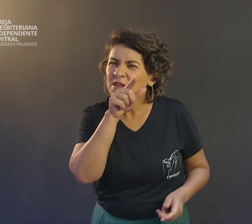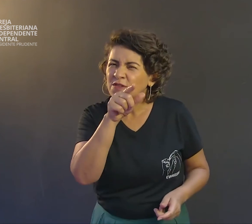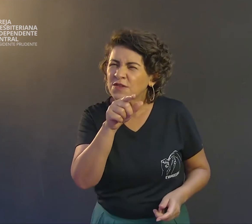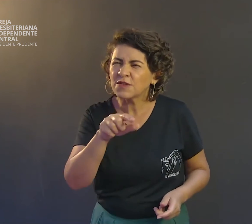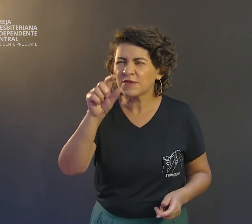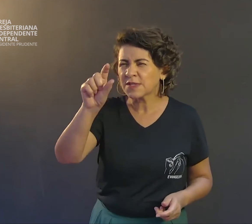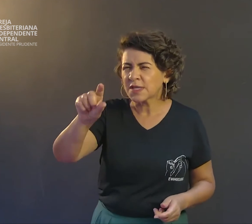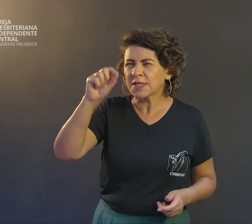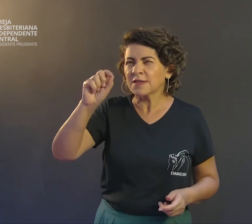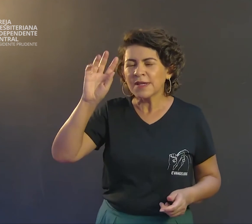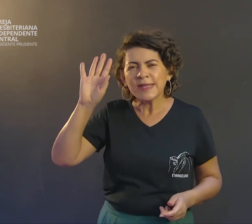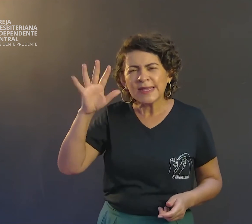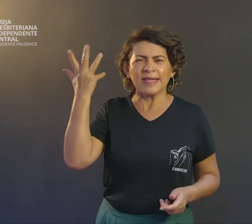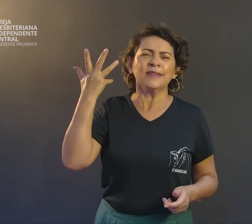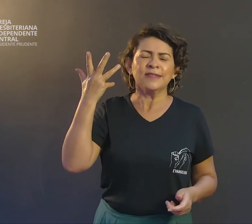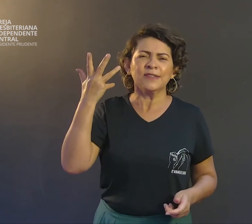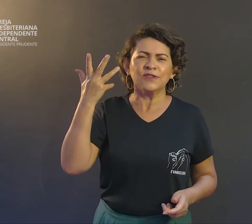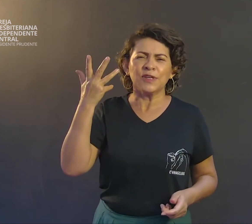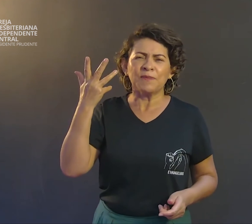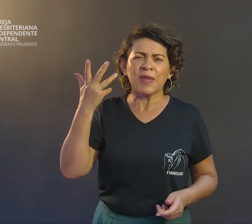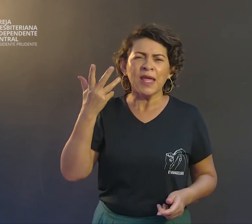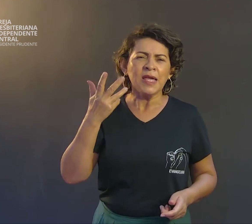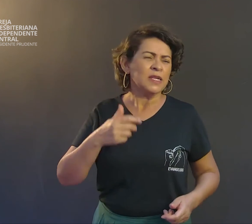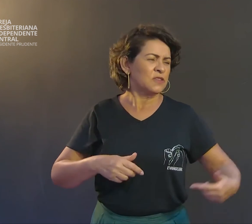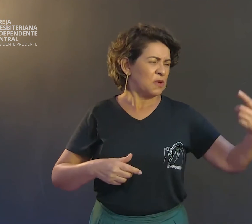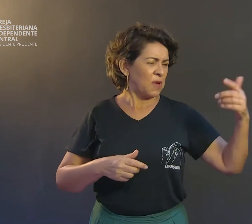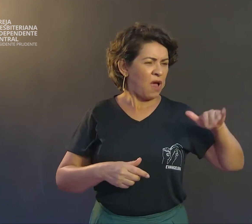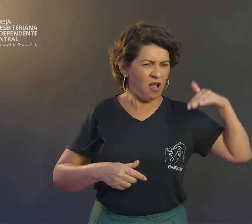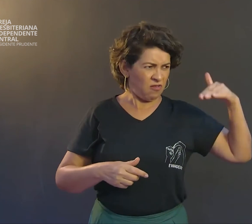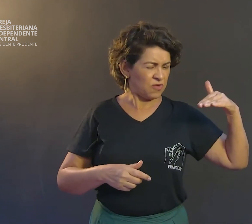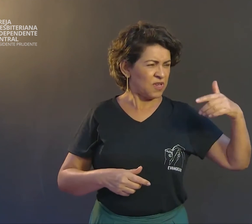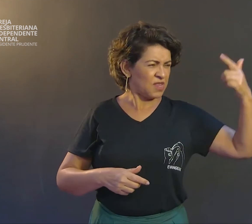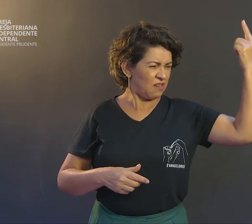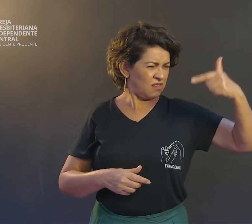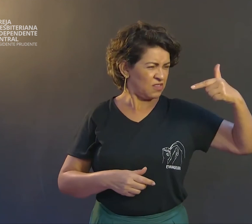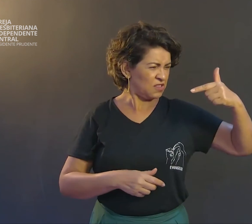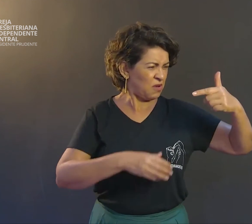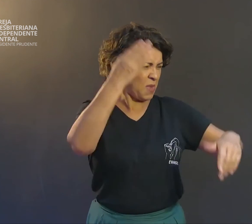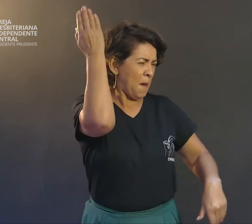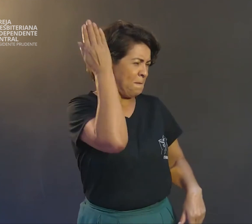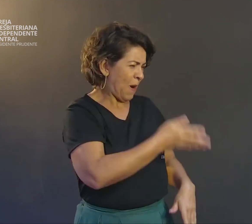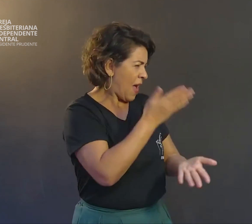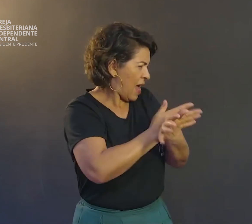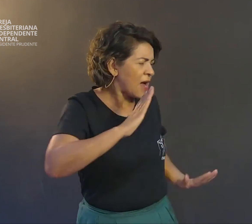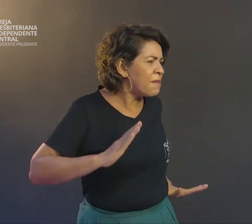de quebrar toda a autoridade e domínio que Satanás possa ter sobre você?